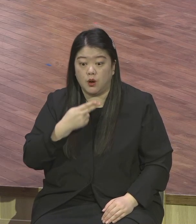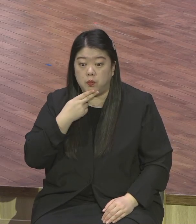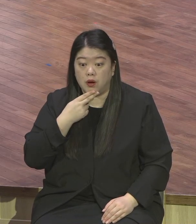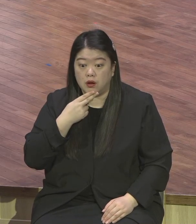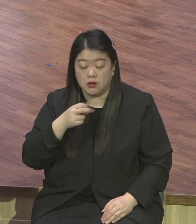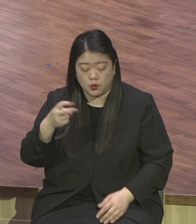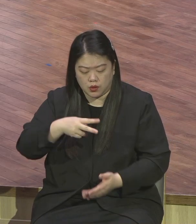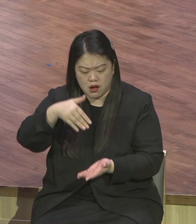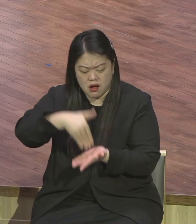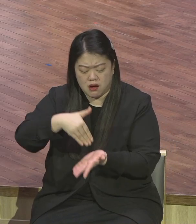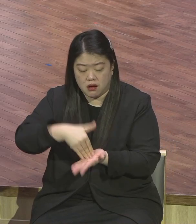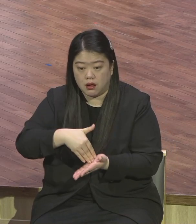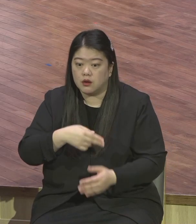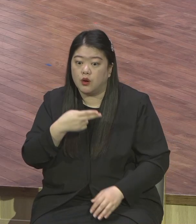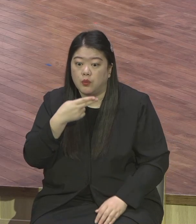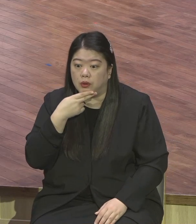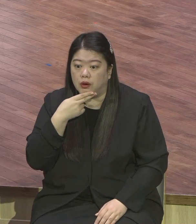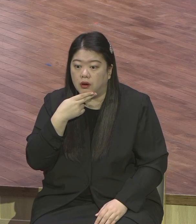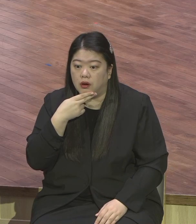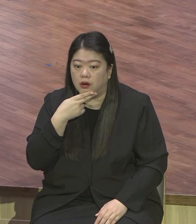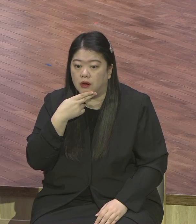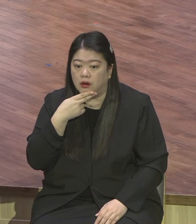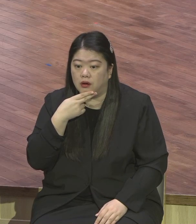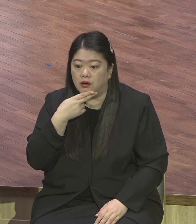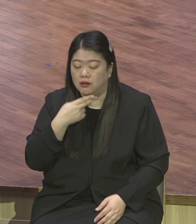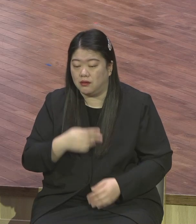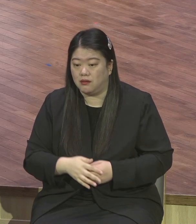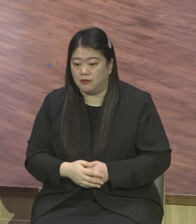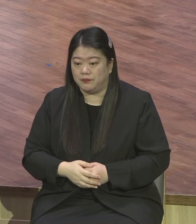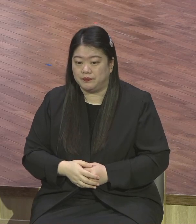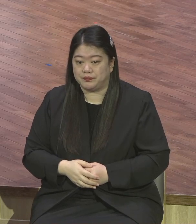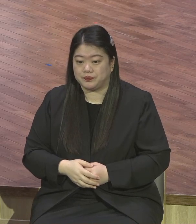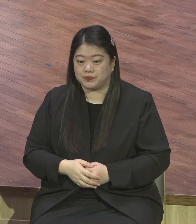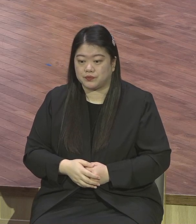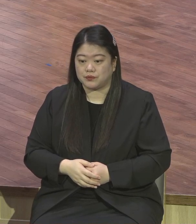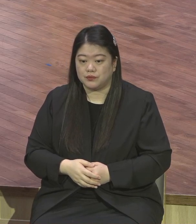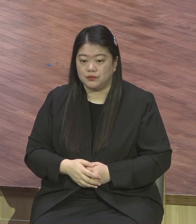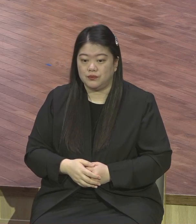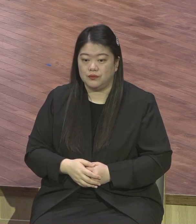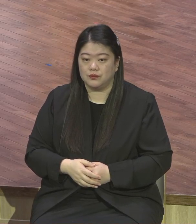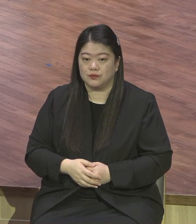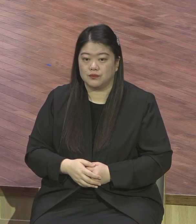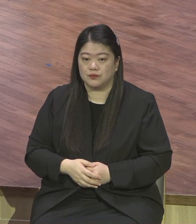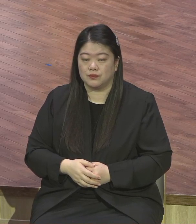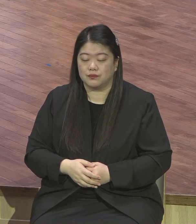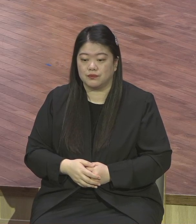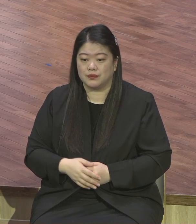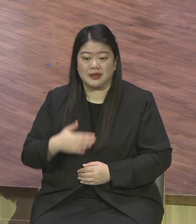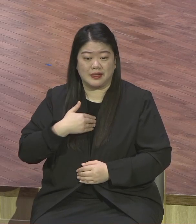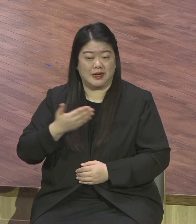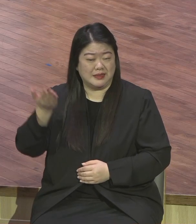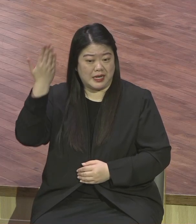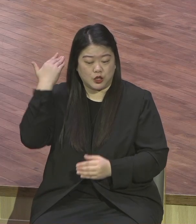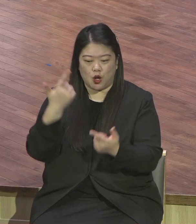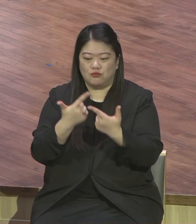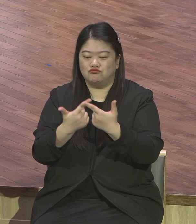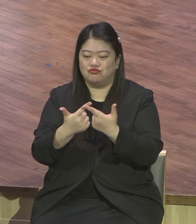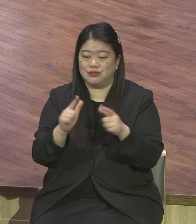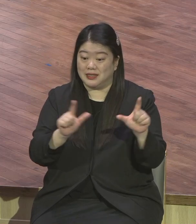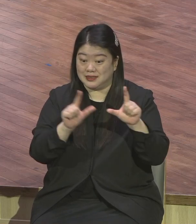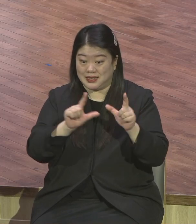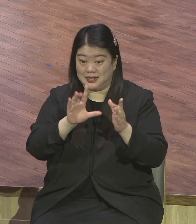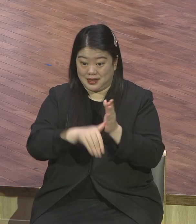돼요. 제가 이 7년 7개월을 한 주도 안 빠지고 유치장 부산에 있는